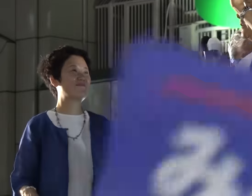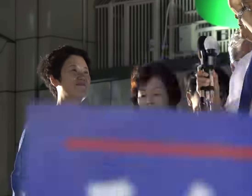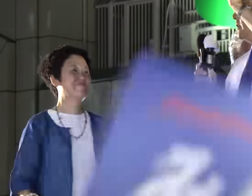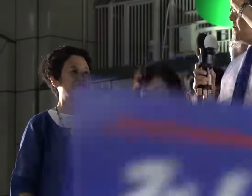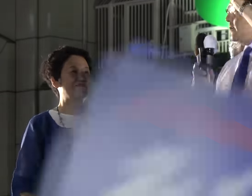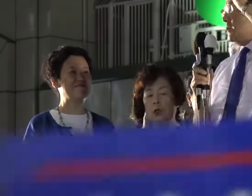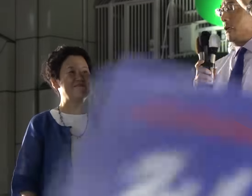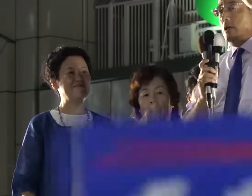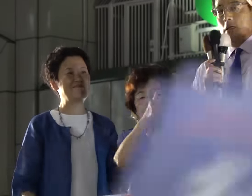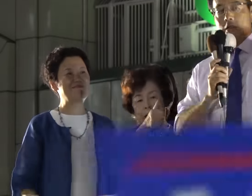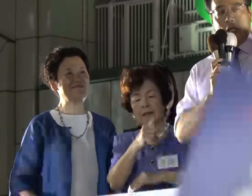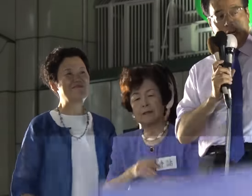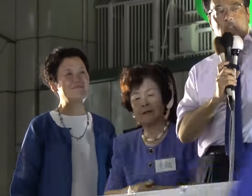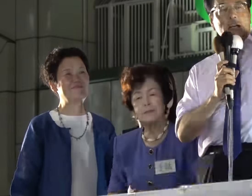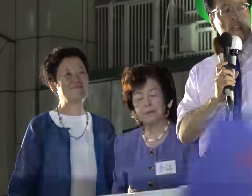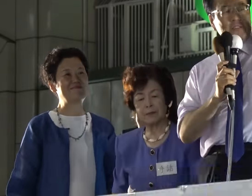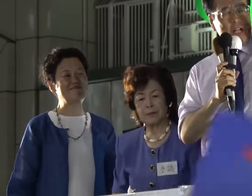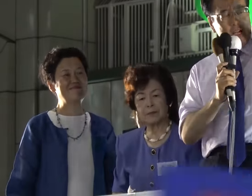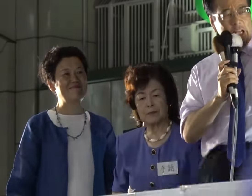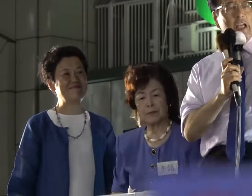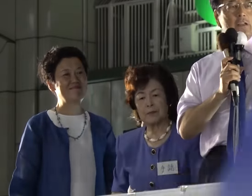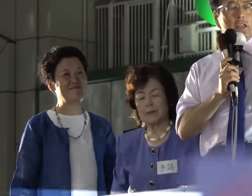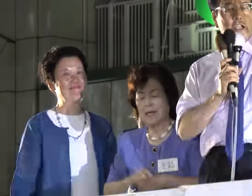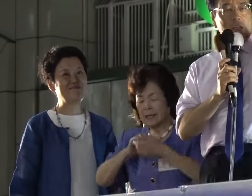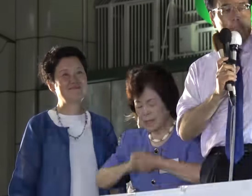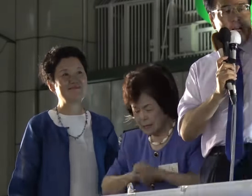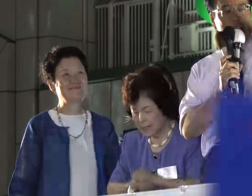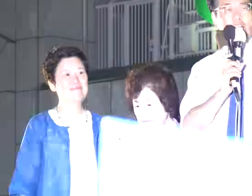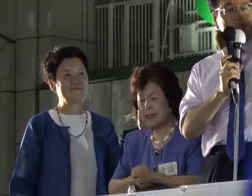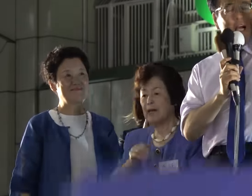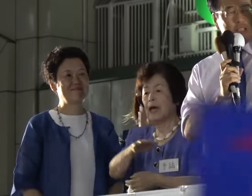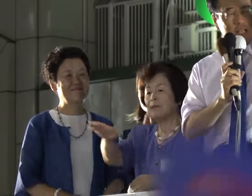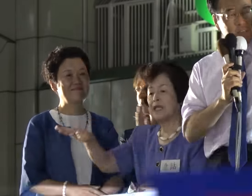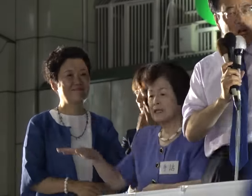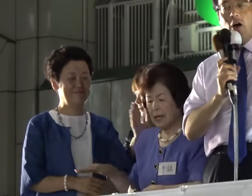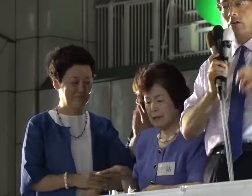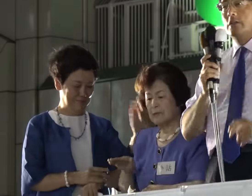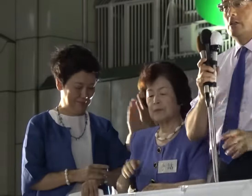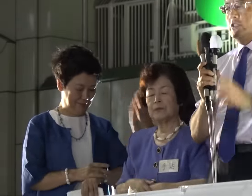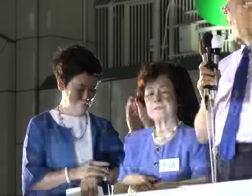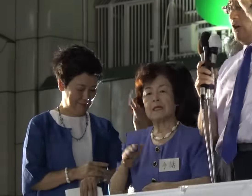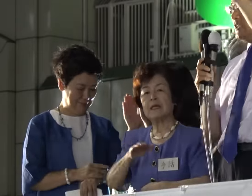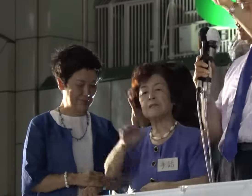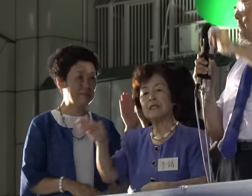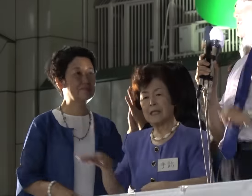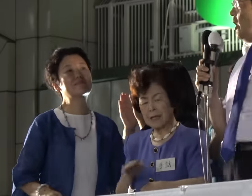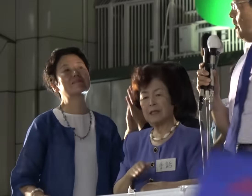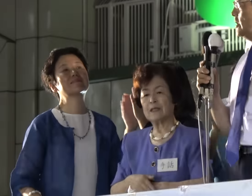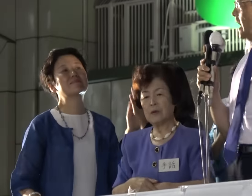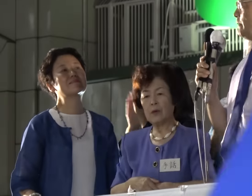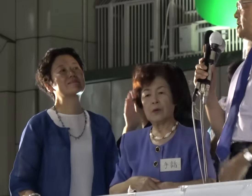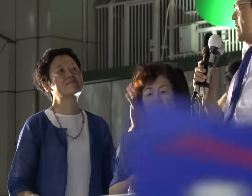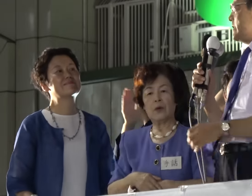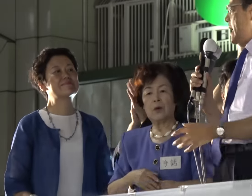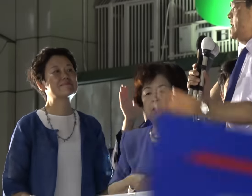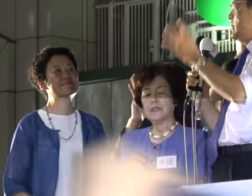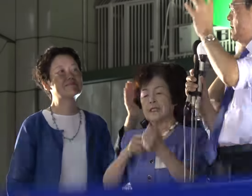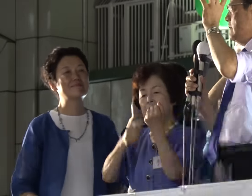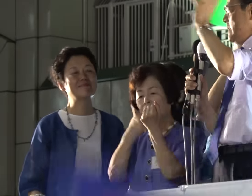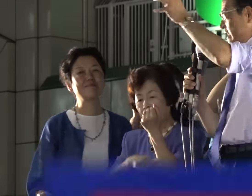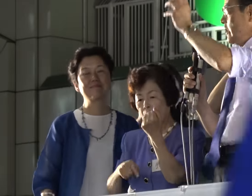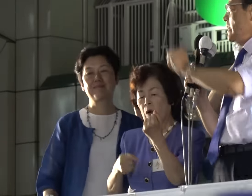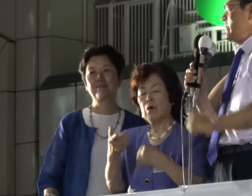さん、鳥越さんにぜひ皆さん今一段の力をいただきますようお願い申し上げ